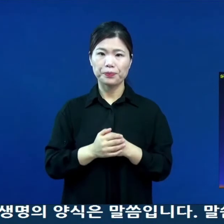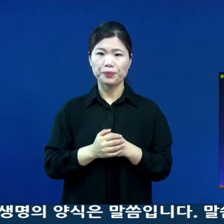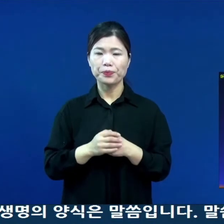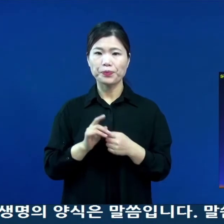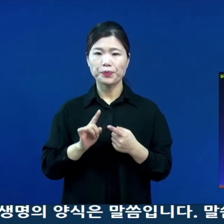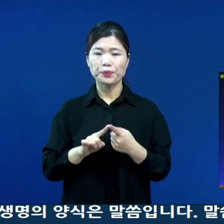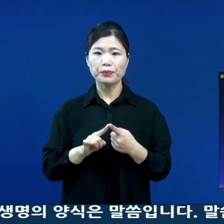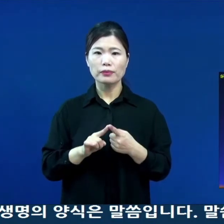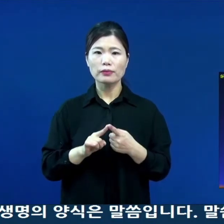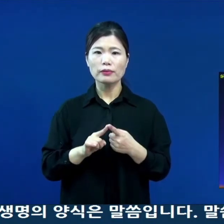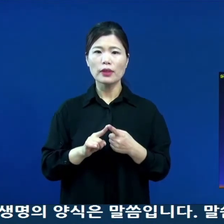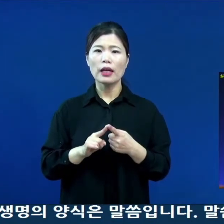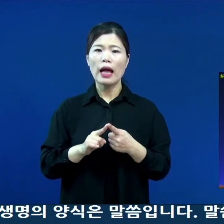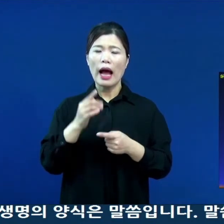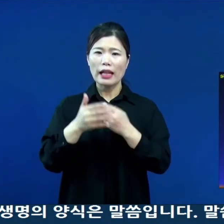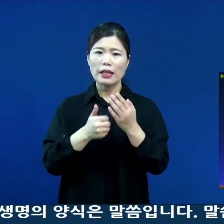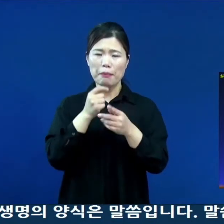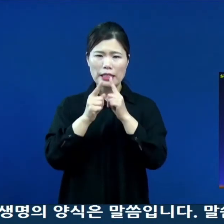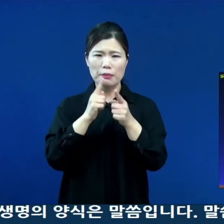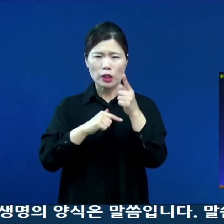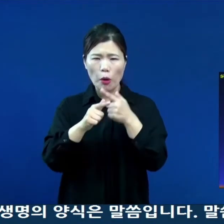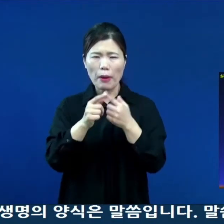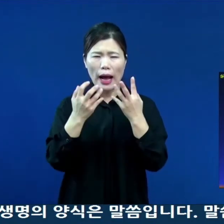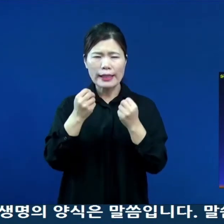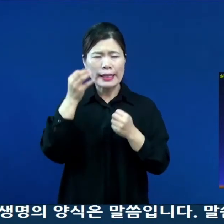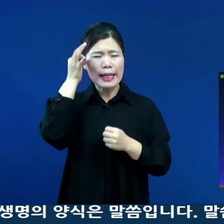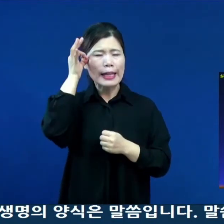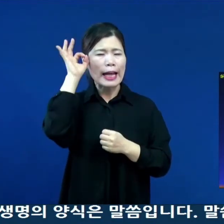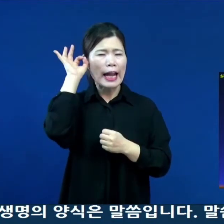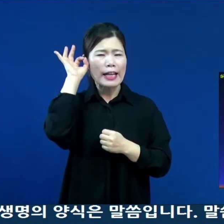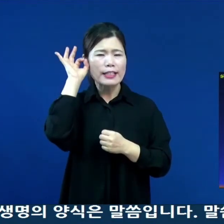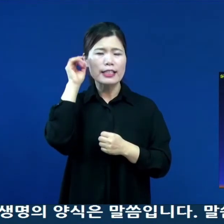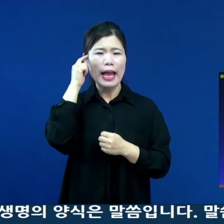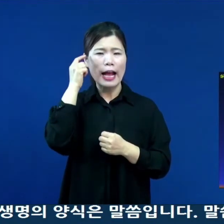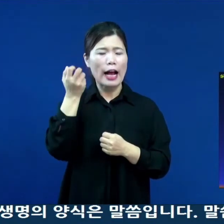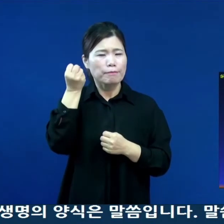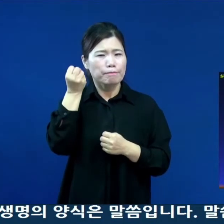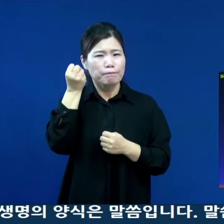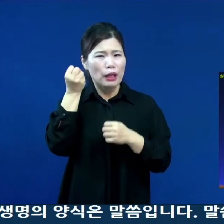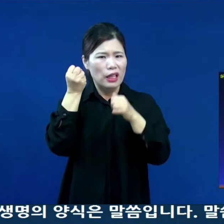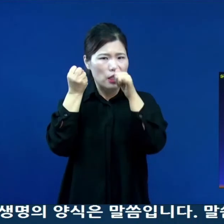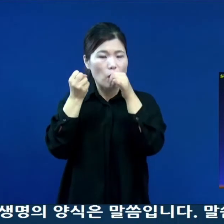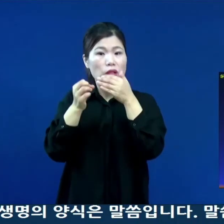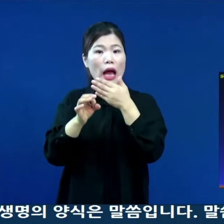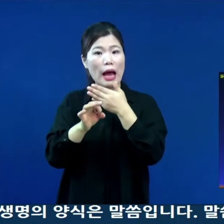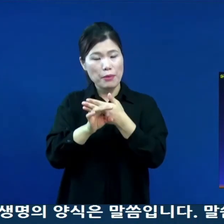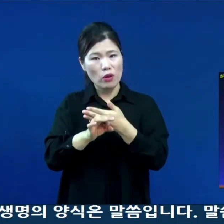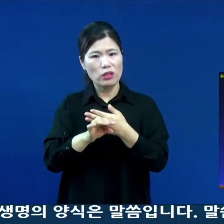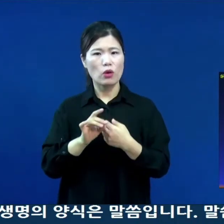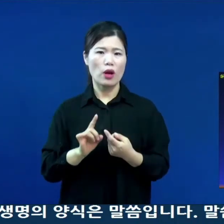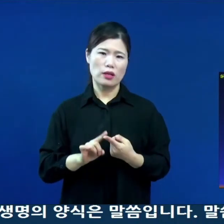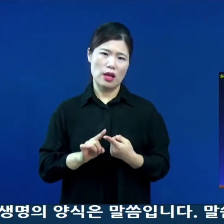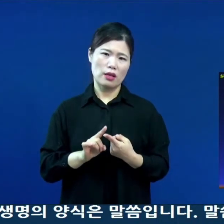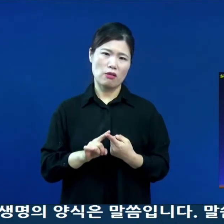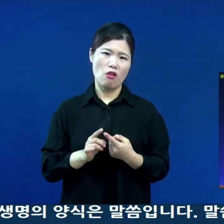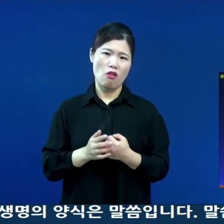내가 더 많이 깨달아야지, 이런 생각을 가지고 있었다면, 그런 생각 수준에